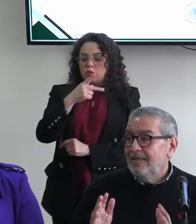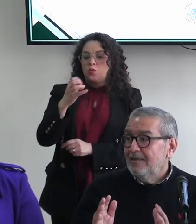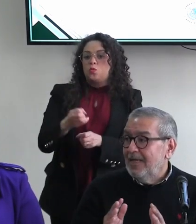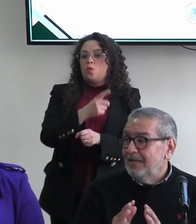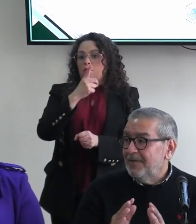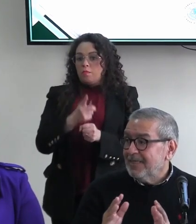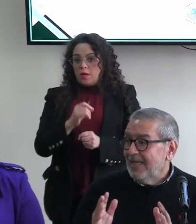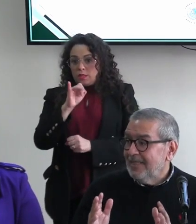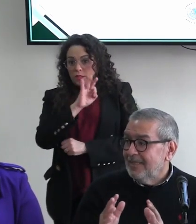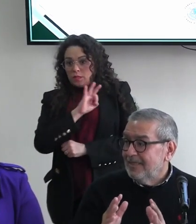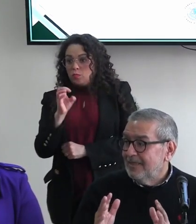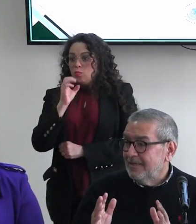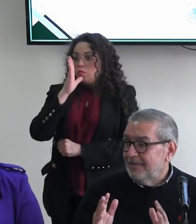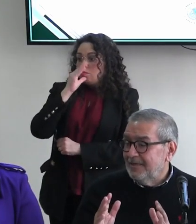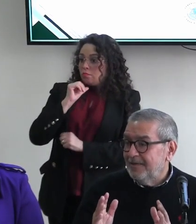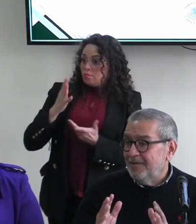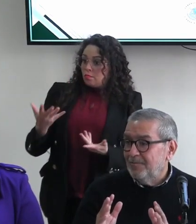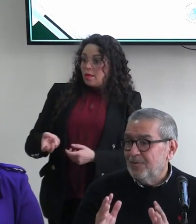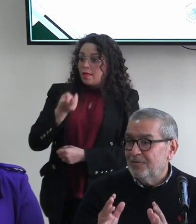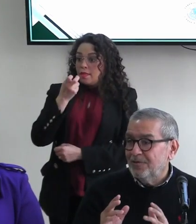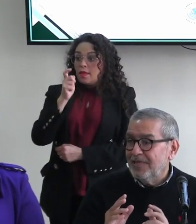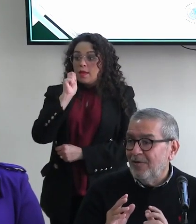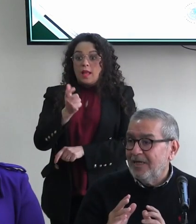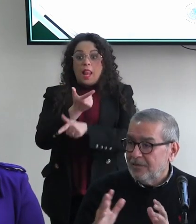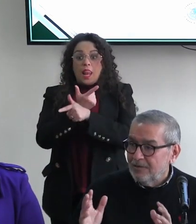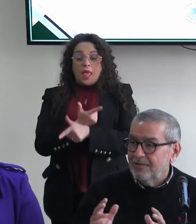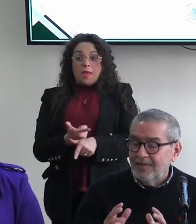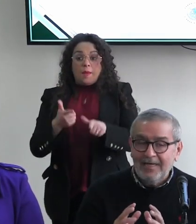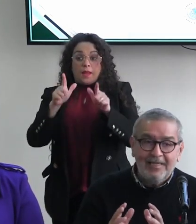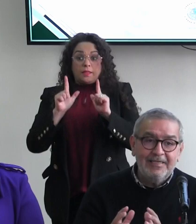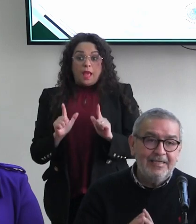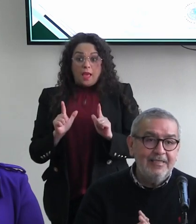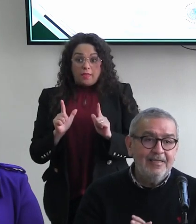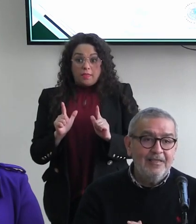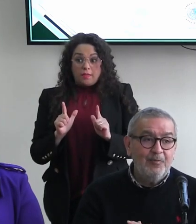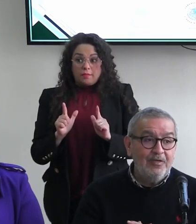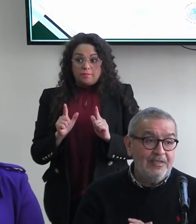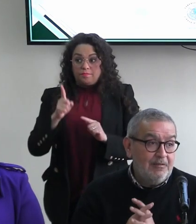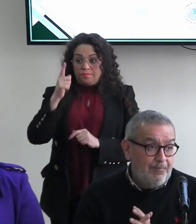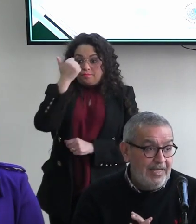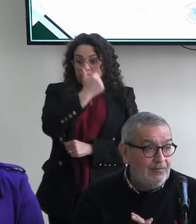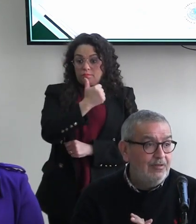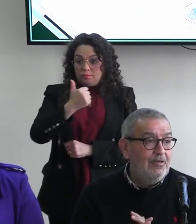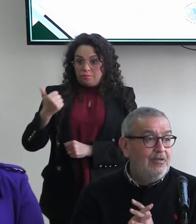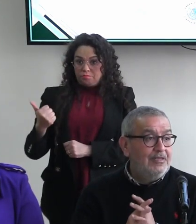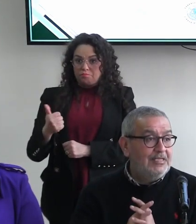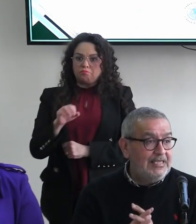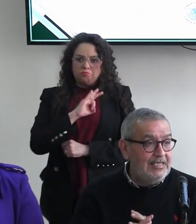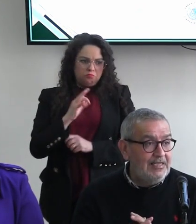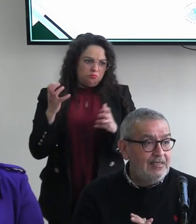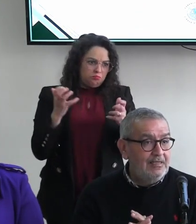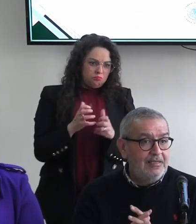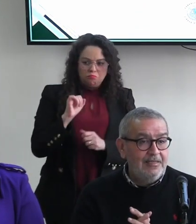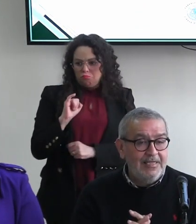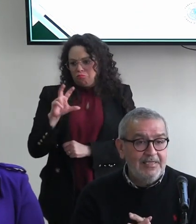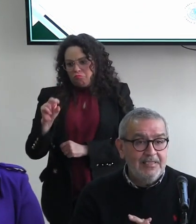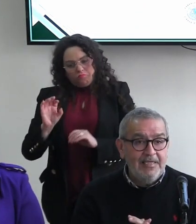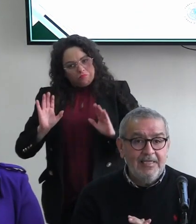Ahí la libertad pues nos da ocasión a cada quien de poderlo hacer, pero